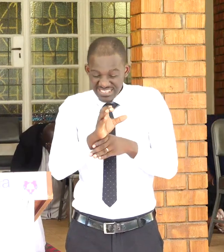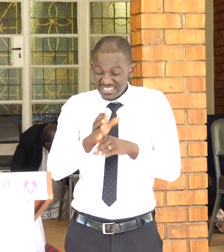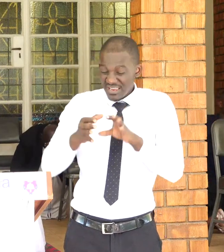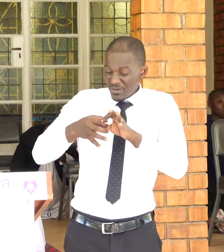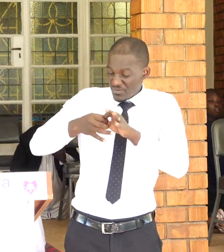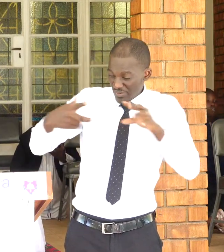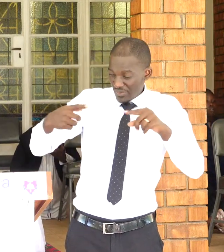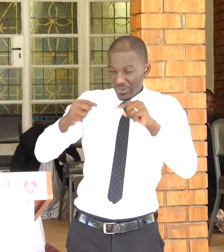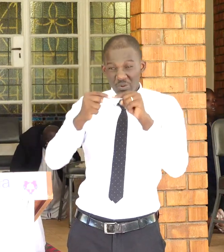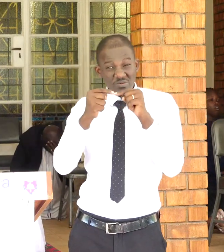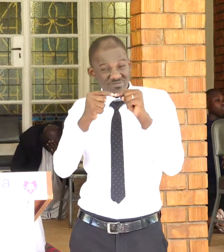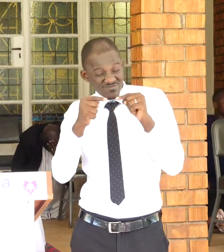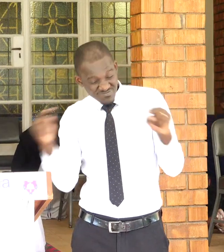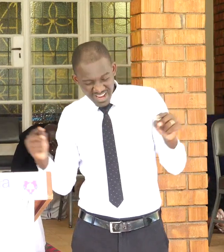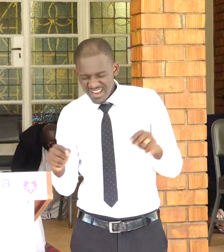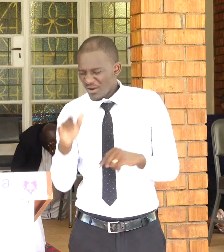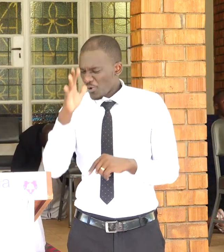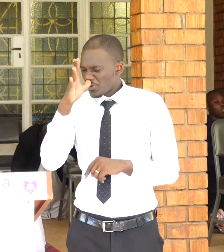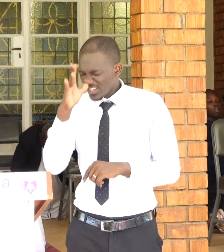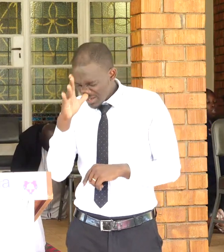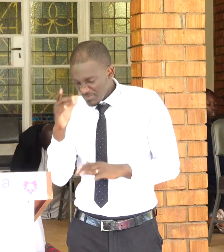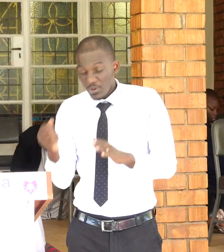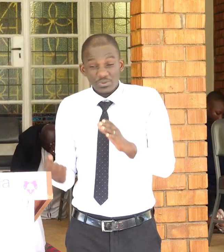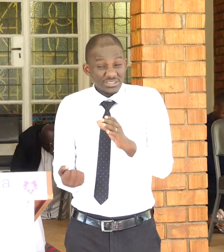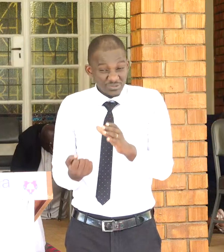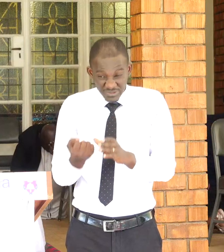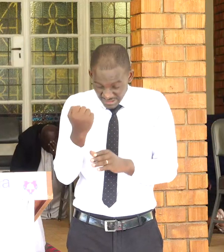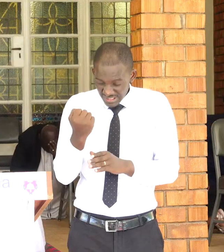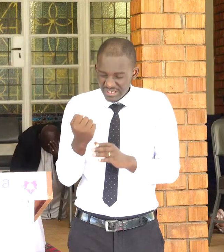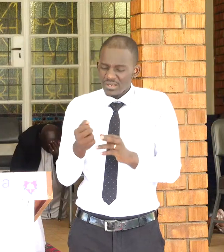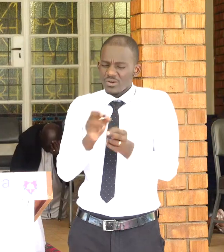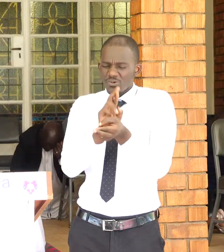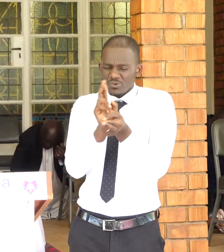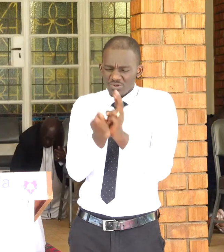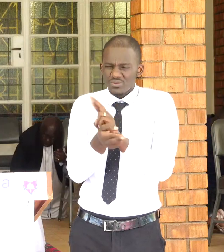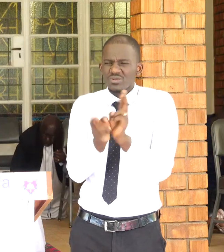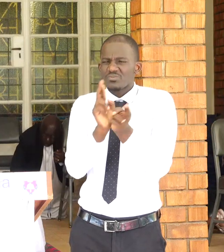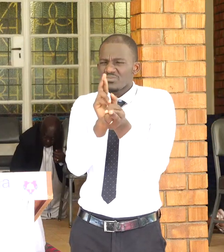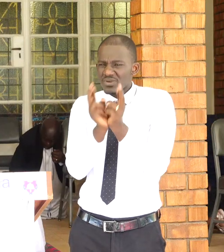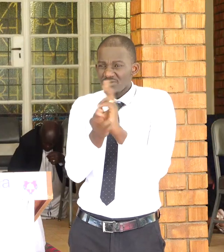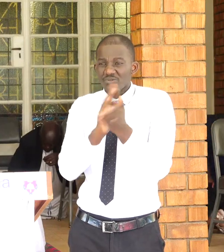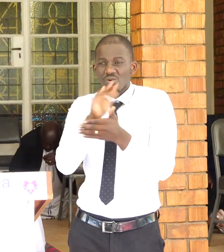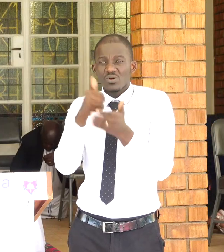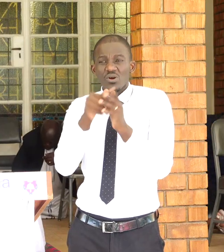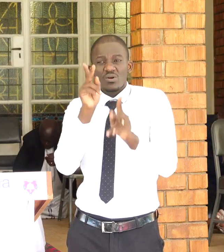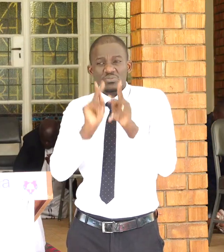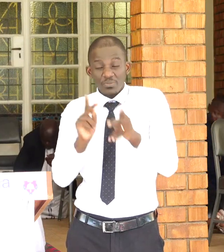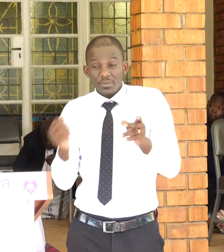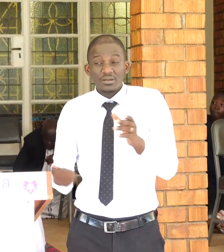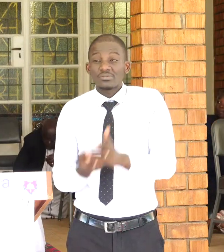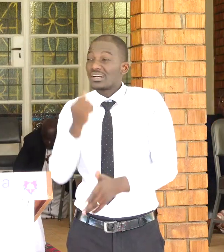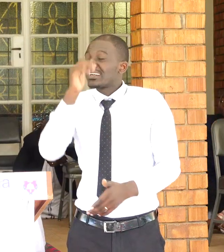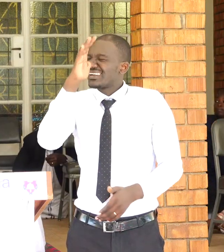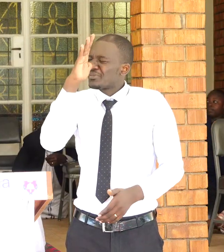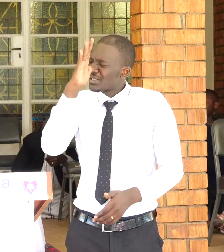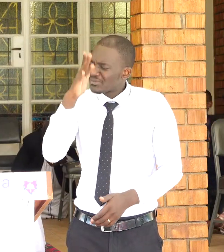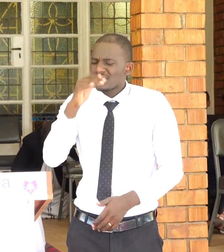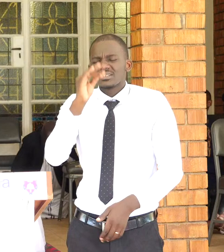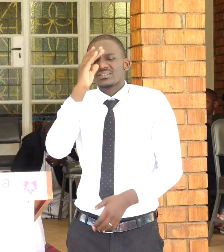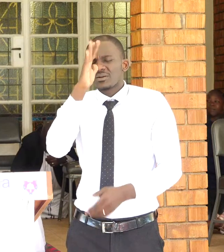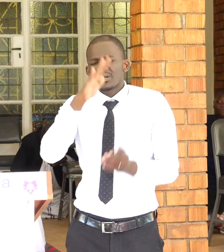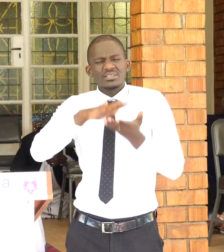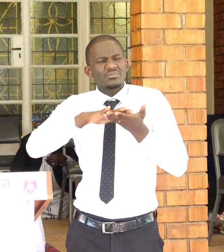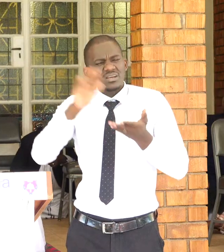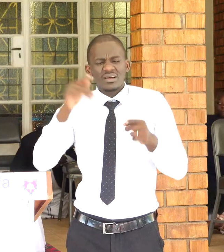okusituka obulimba obwagala okusituka twenenya golokose nga balimba nga balimbira ddala naye